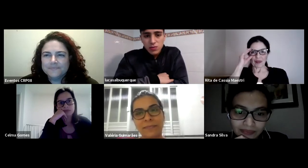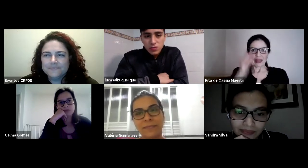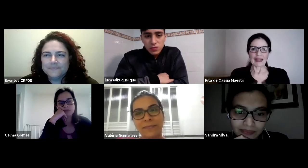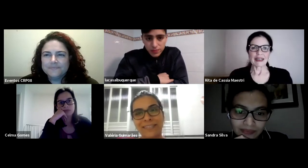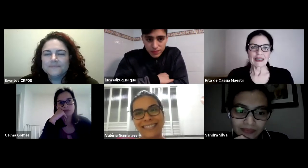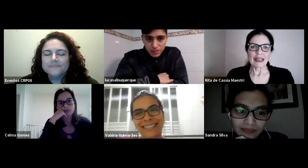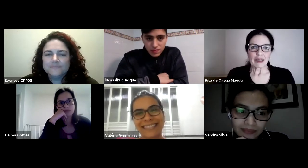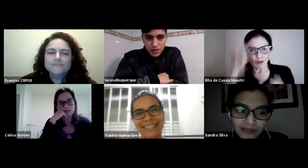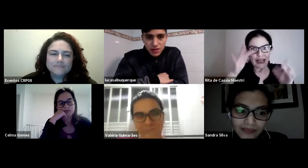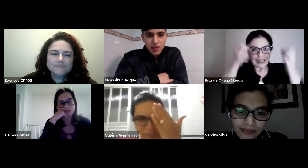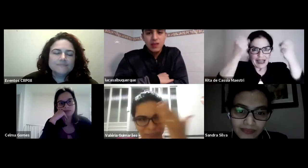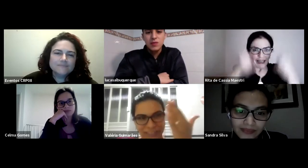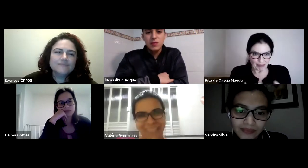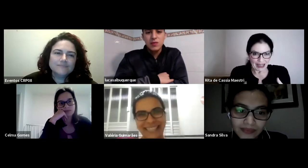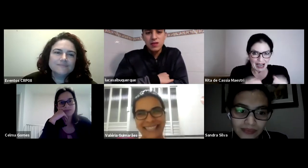sobre o surdo.